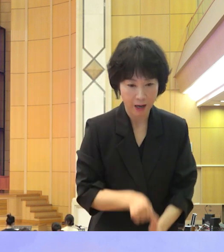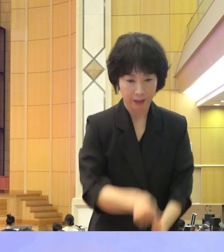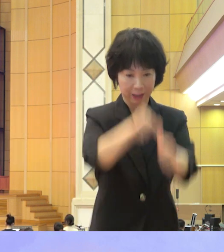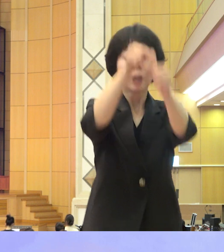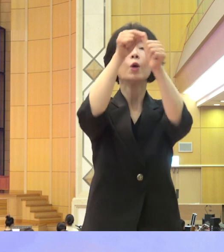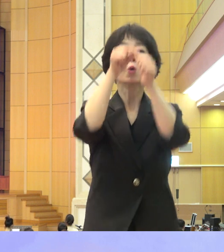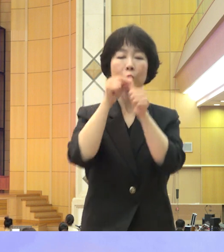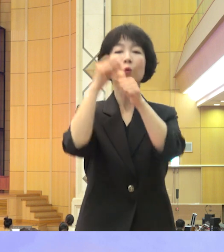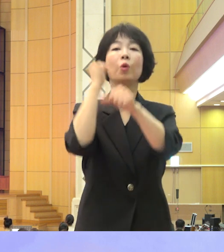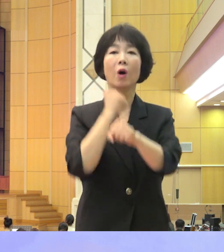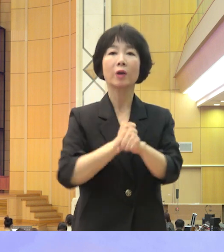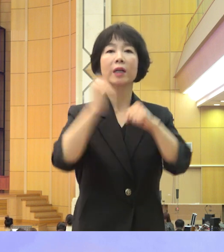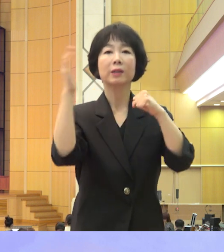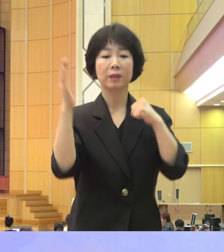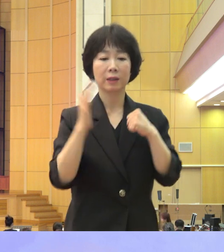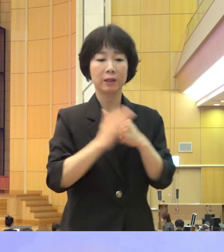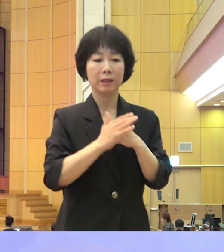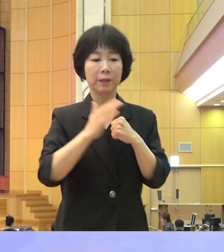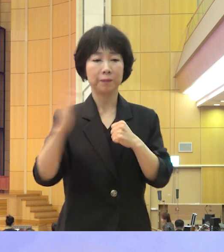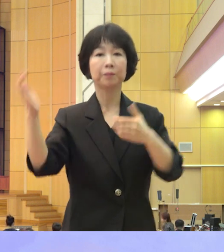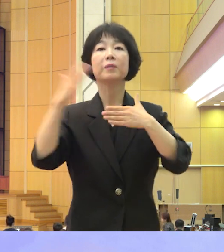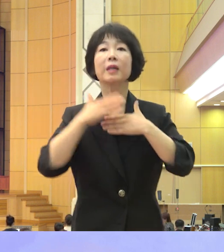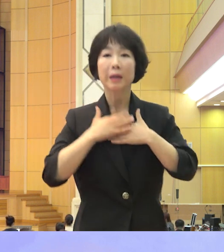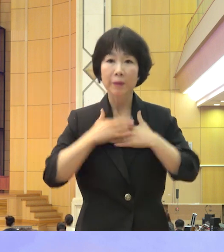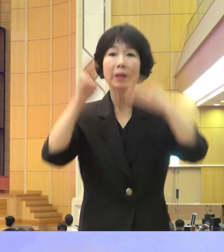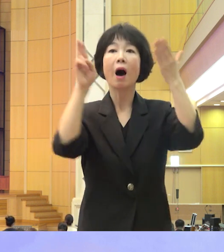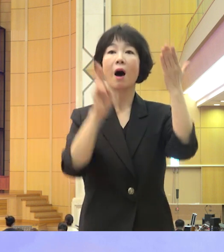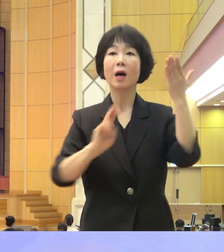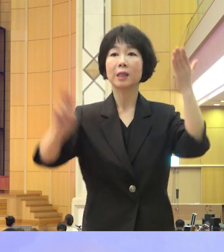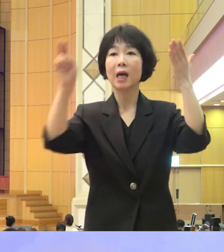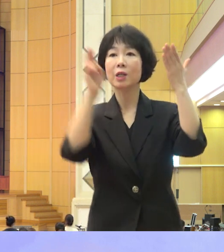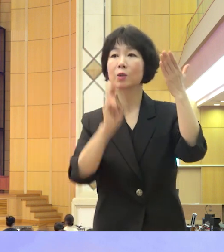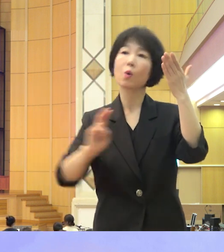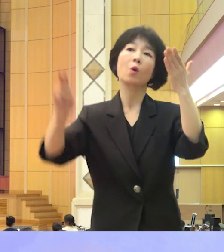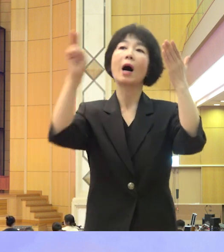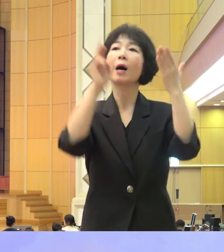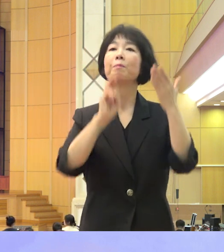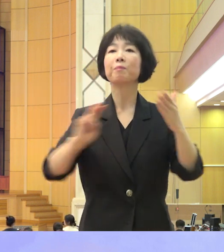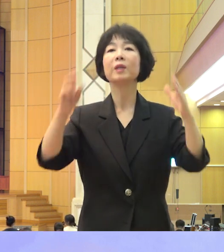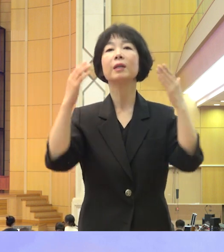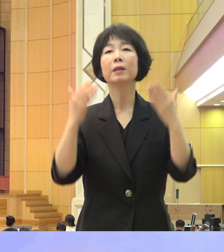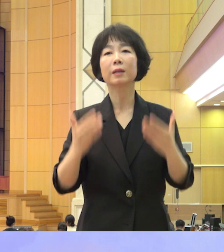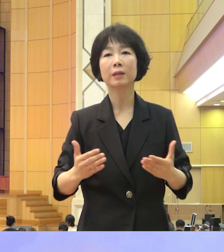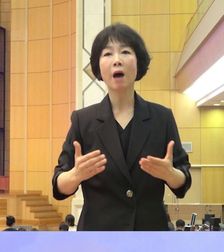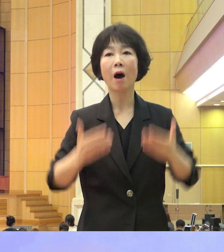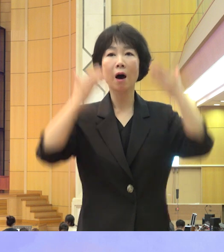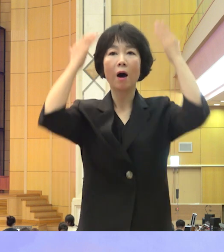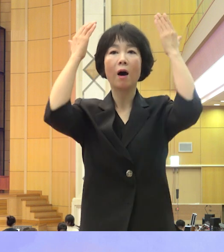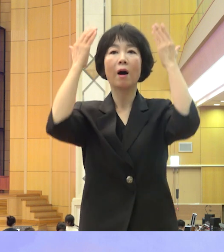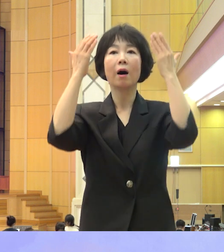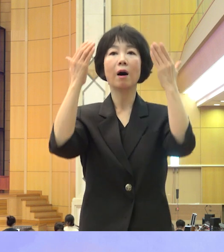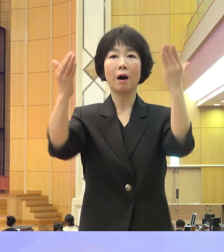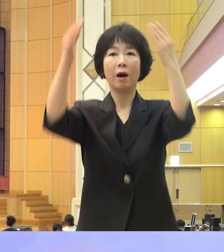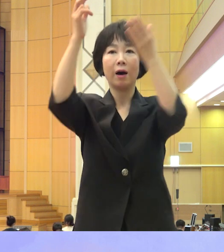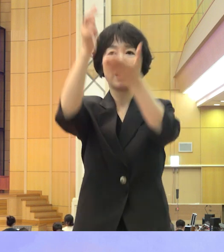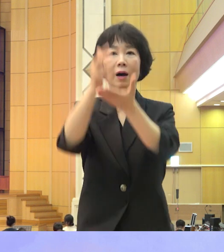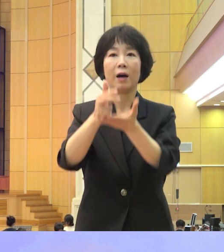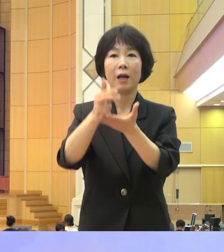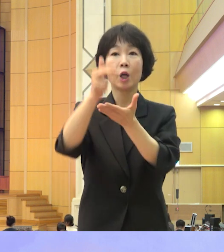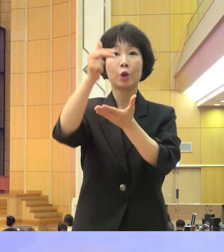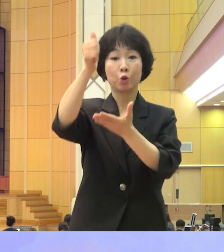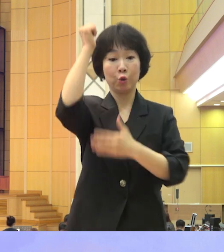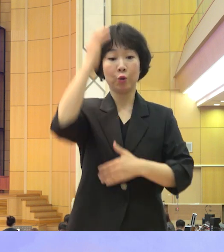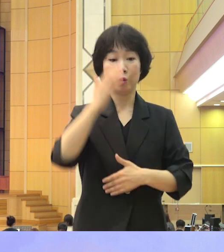주님 나를 주원했으니 나 찬송합니다.